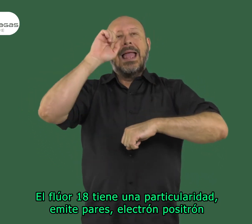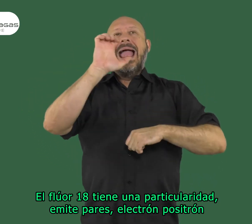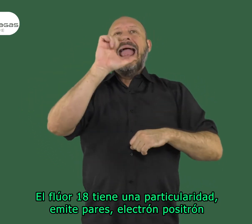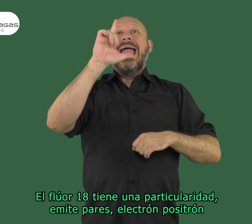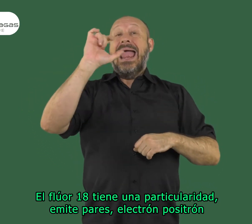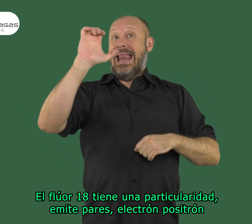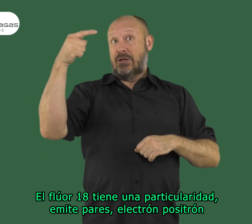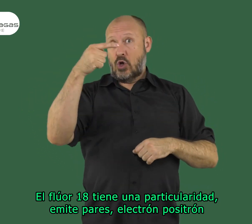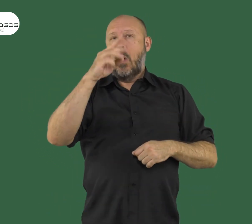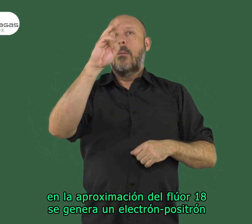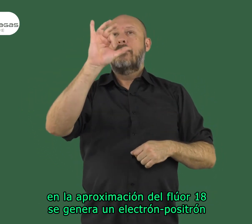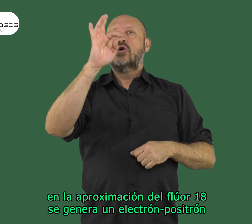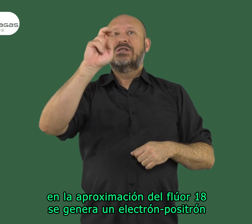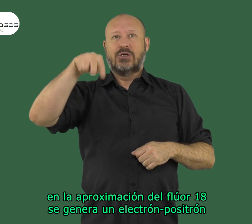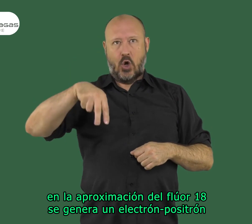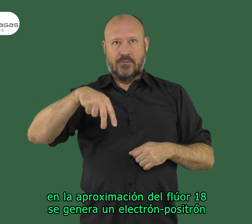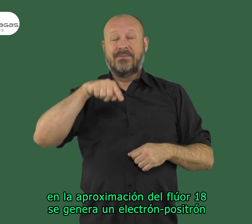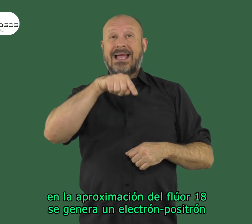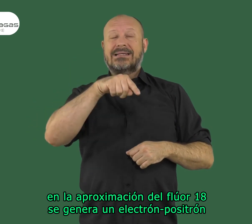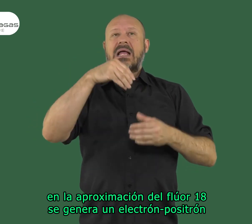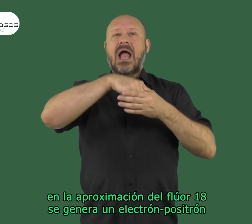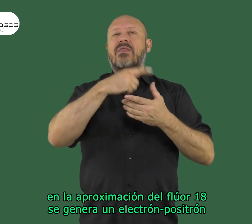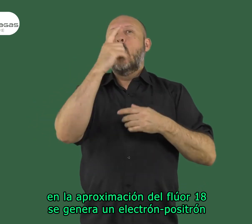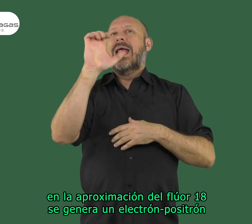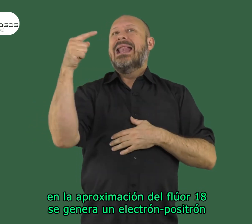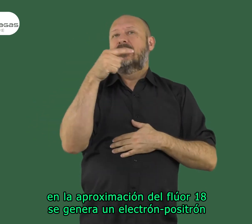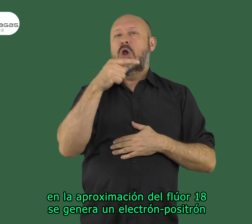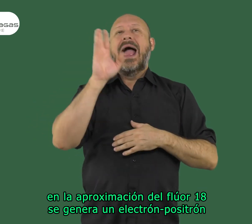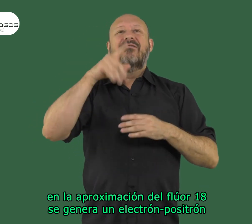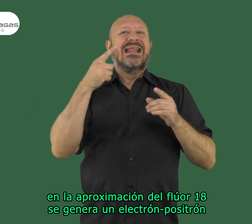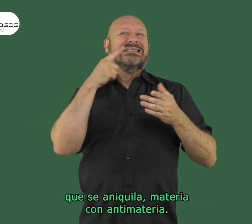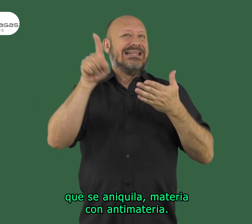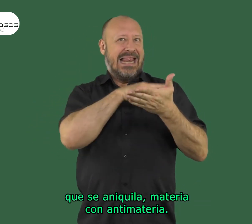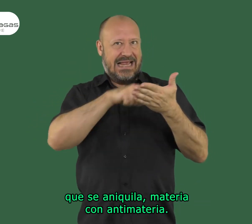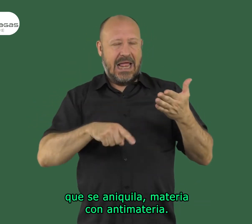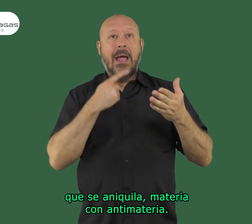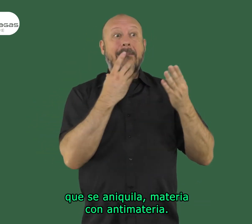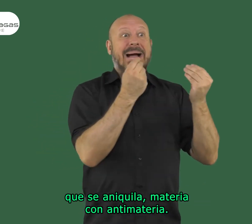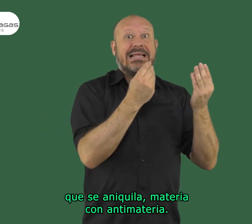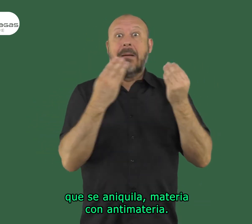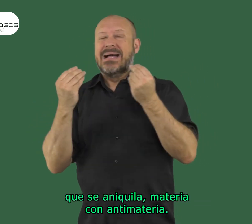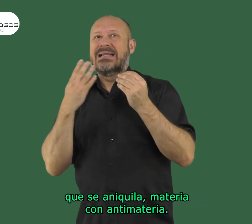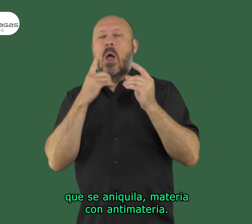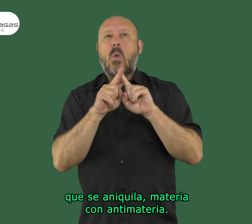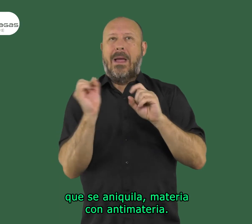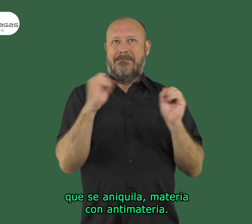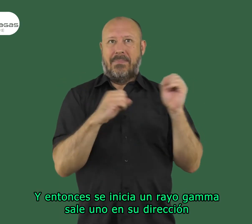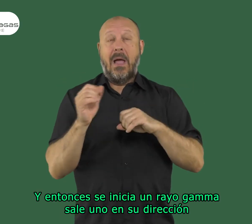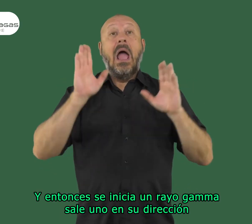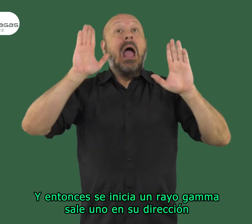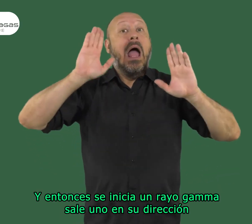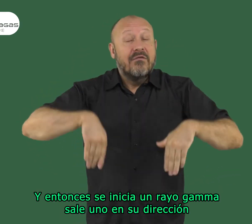pares, electrón-positrón. En la aproximación del flúor 18 se genera un electrón-positrón que se aniquila, materia con